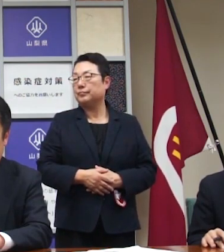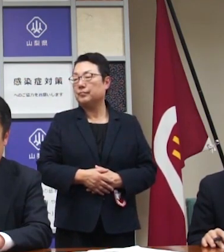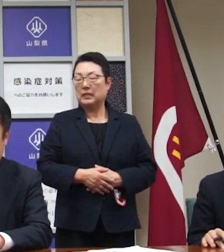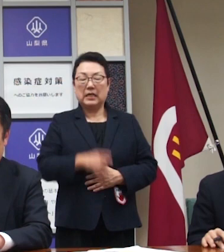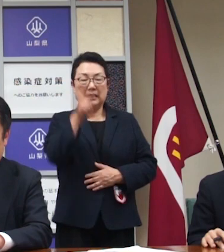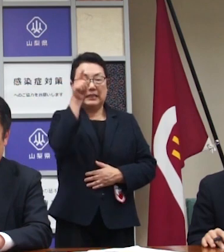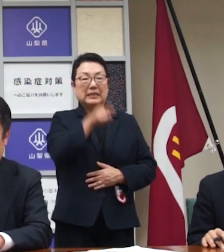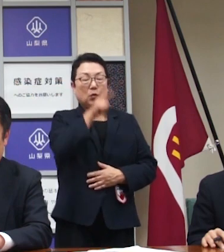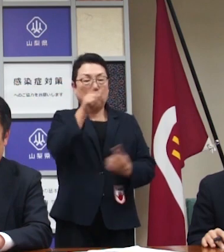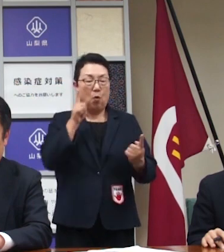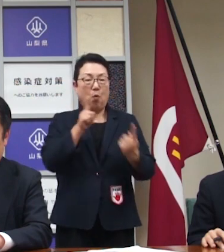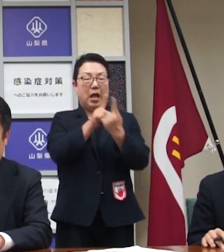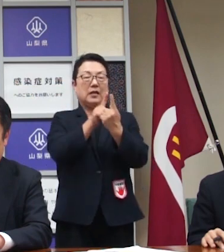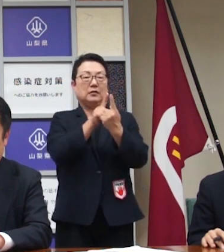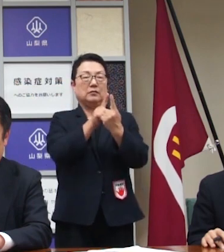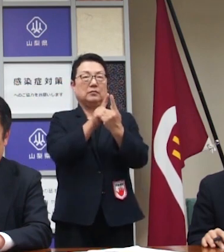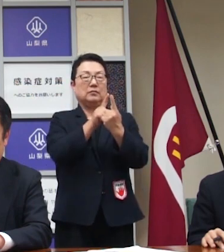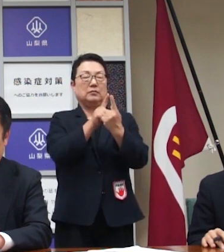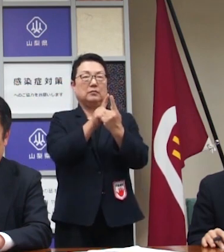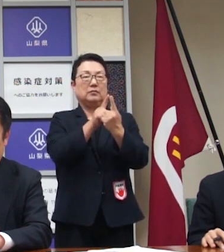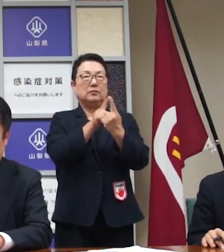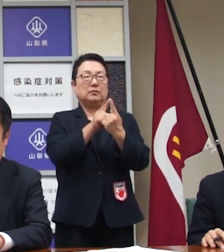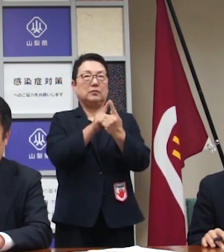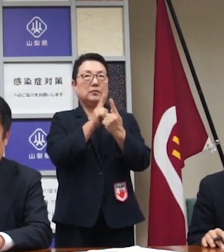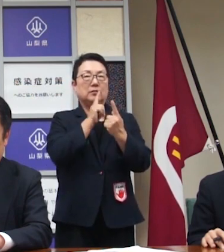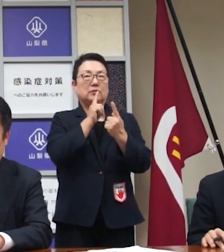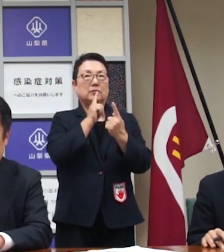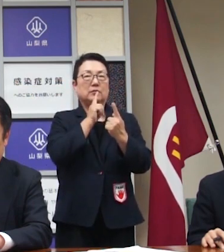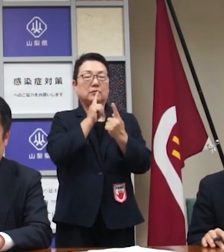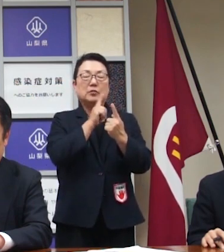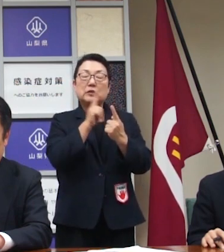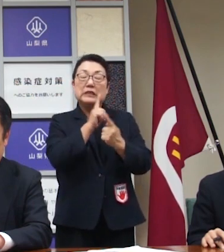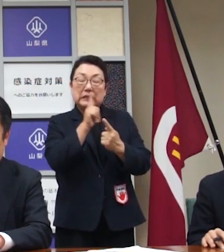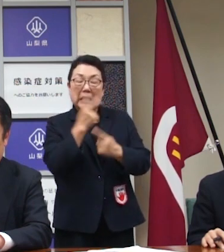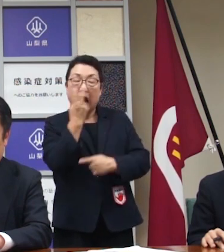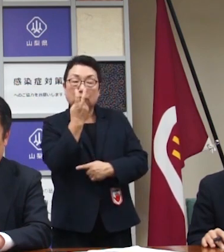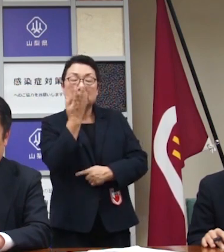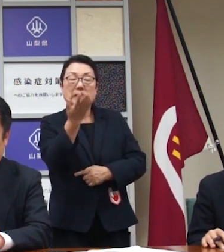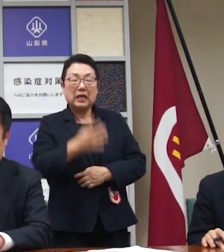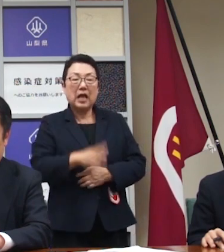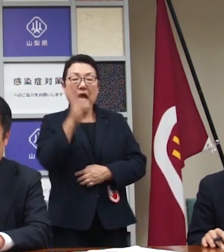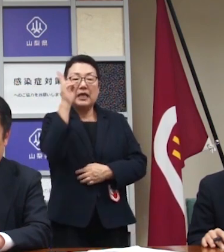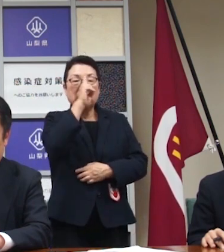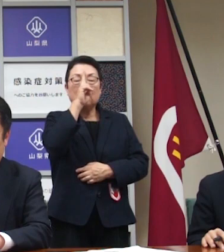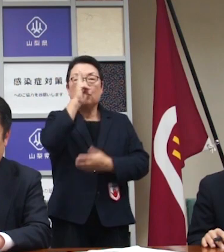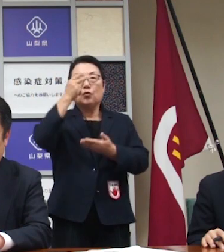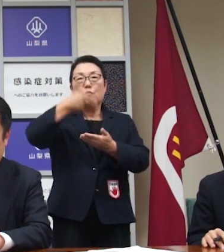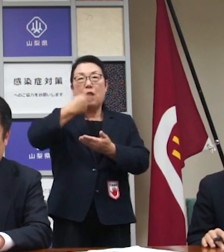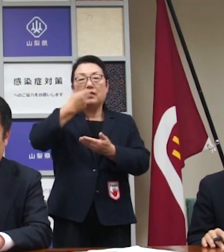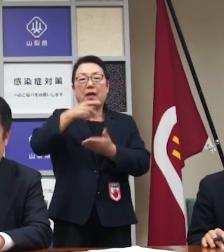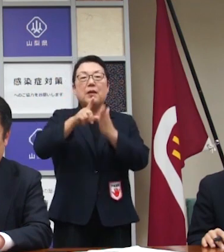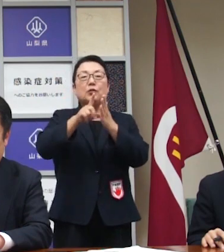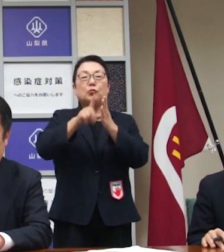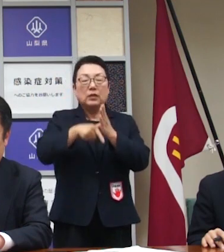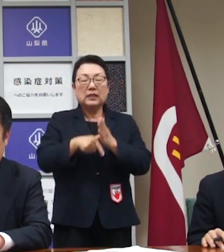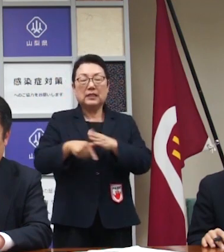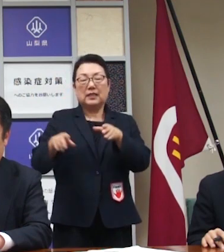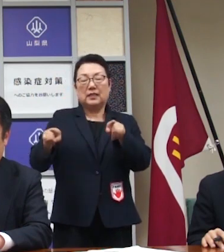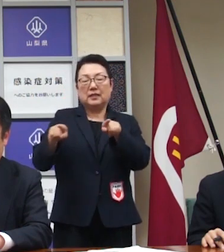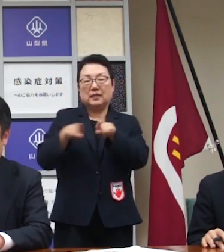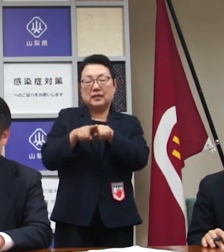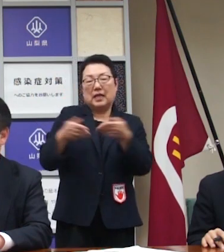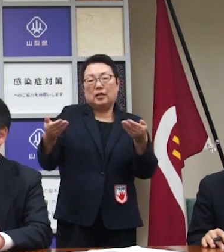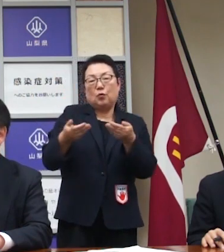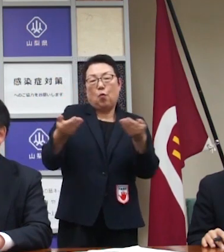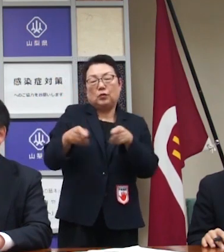人と接するのはどういうかということを確認をしましたら、お昼ご飯を食べるときに同僚と食べ